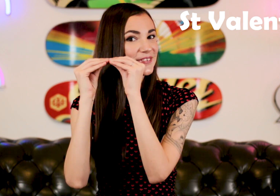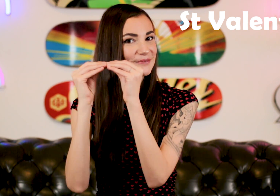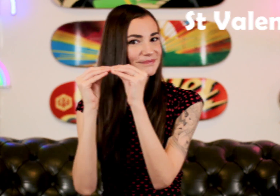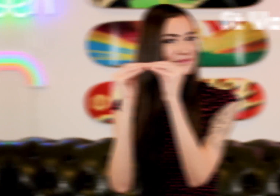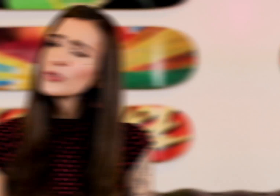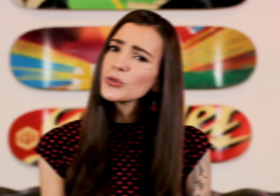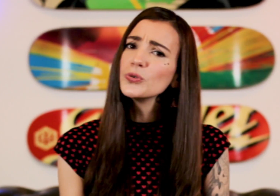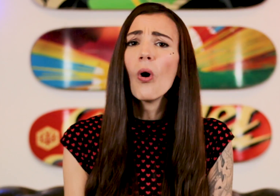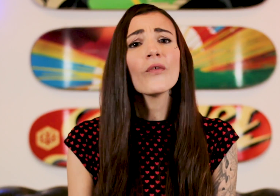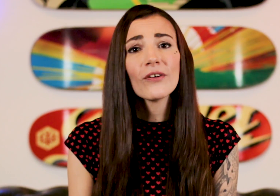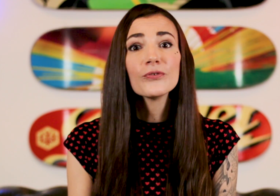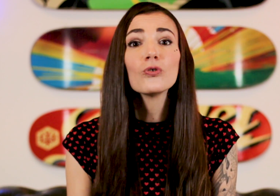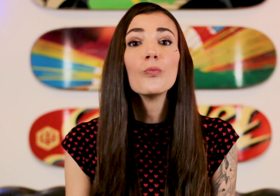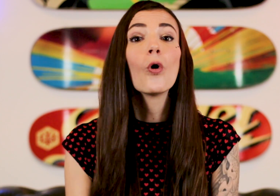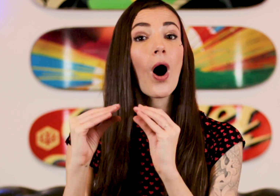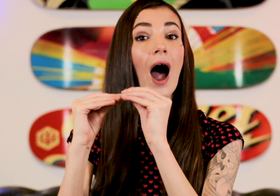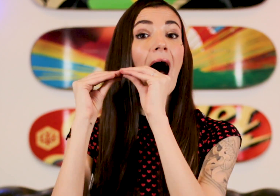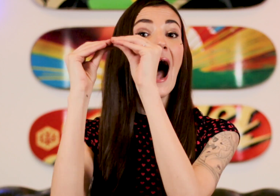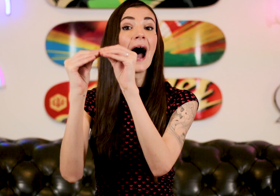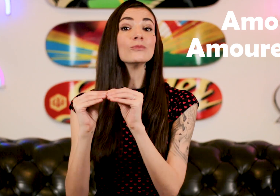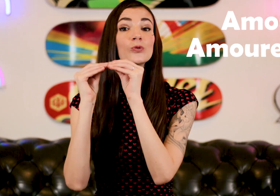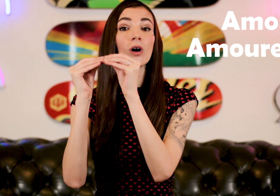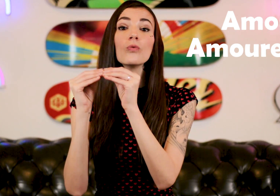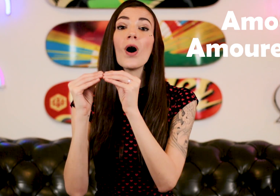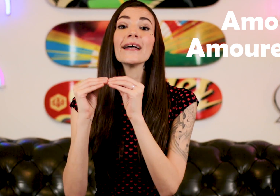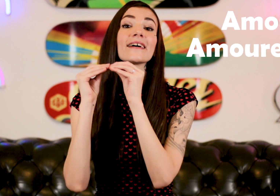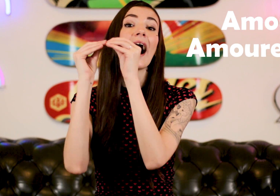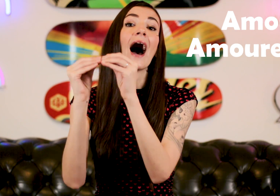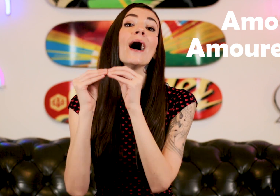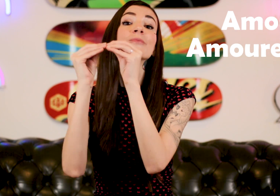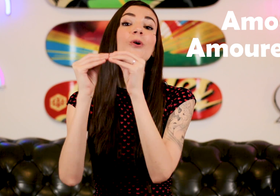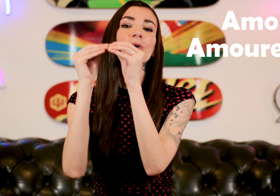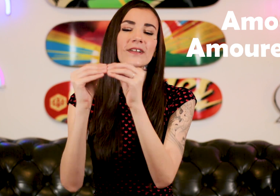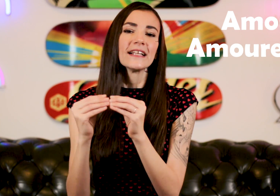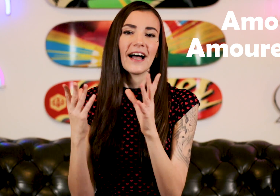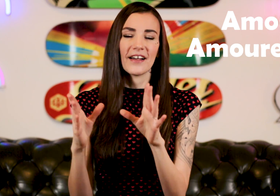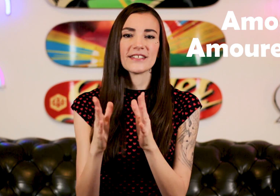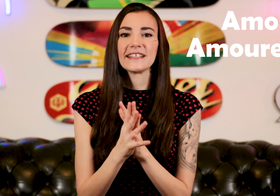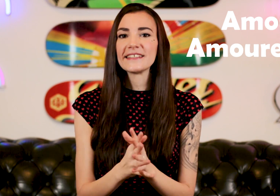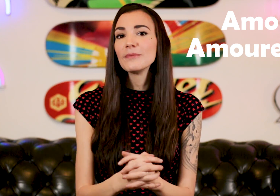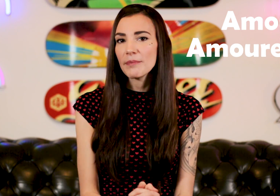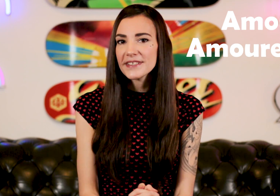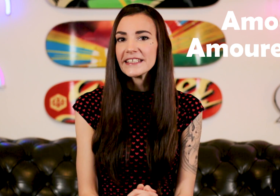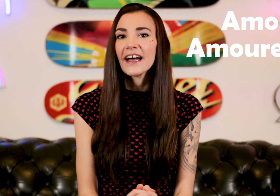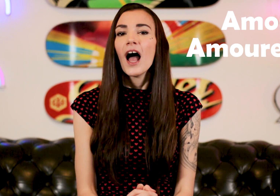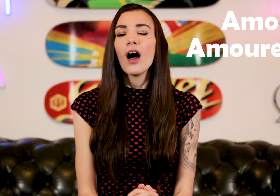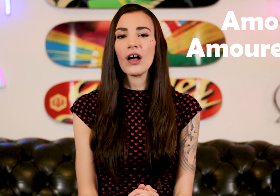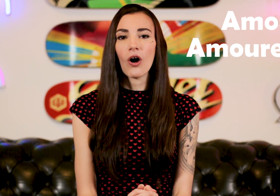Valentin. Du coup, on a vu le mot amour ou être amoureux. C'est le même signe. On